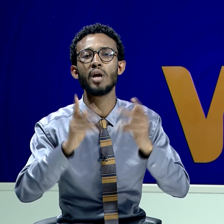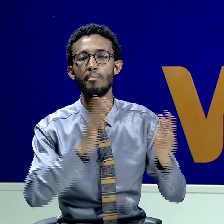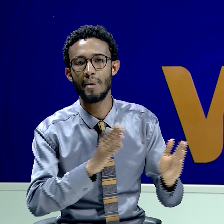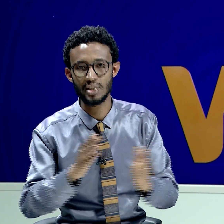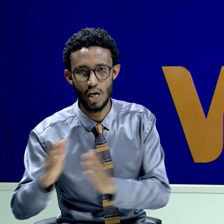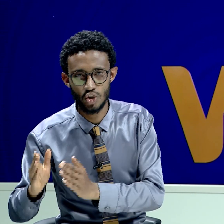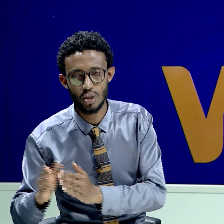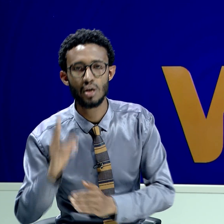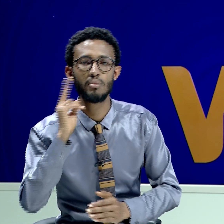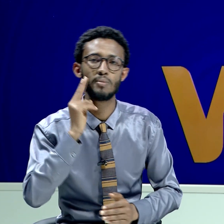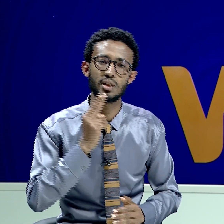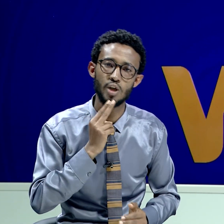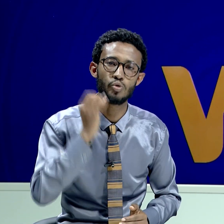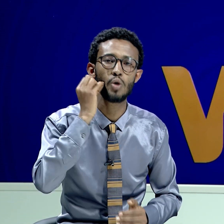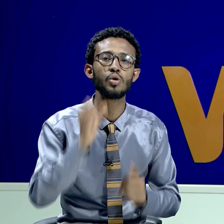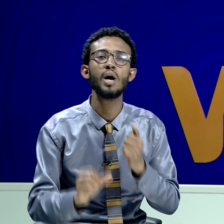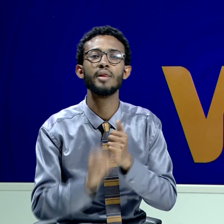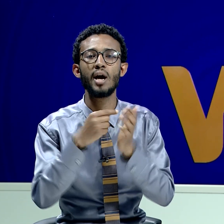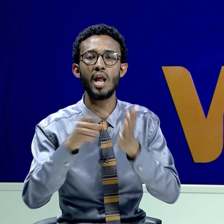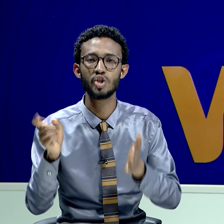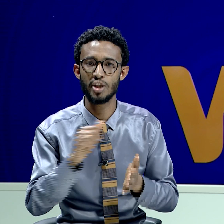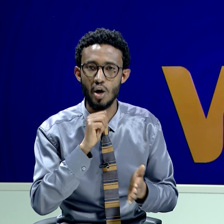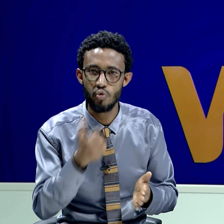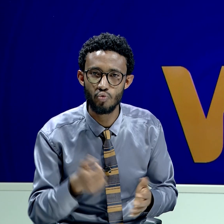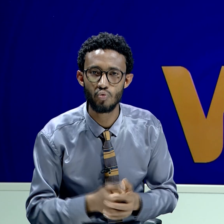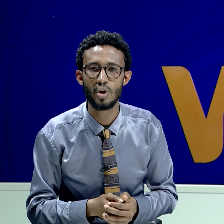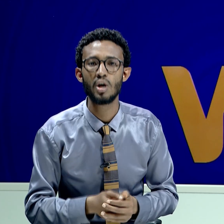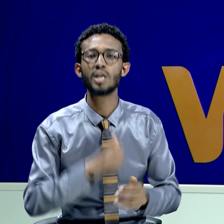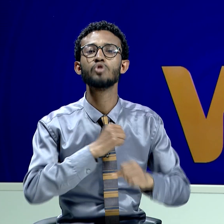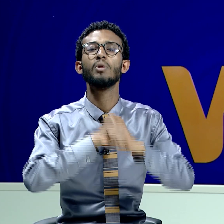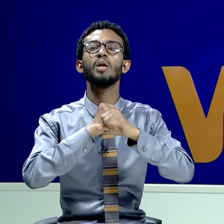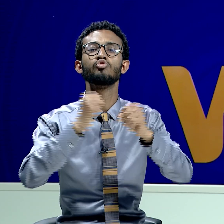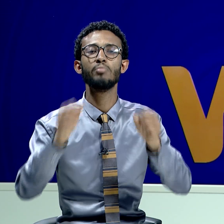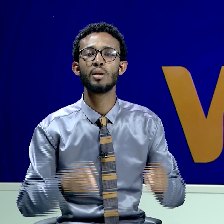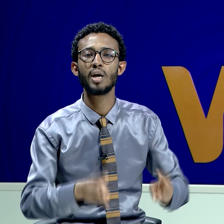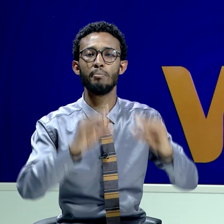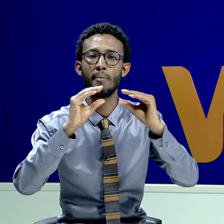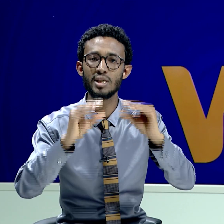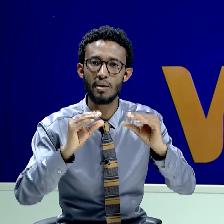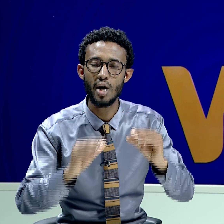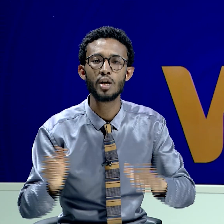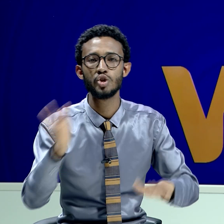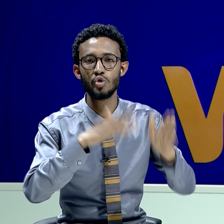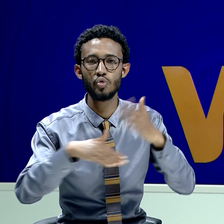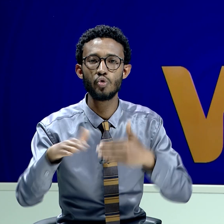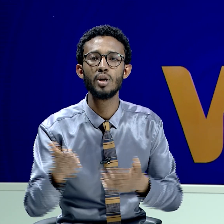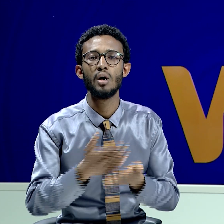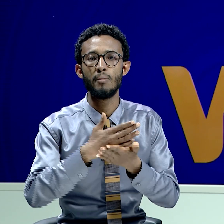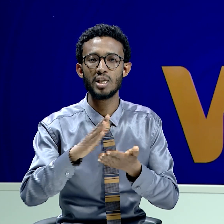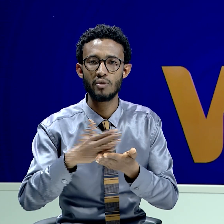ፕሮግራም በማዘጋጀት መስማሰናት ወጣው ጥቃት ተገላጭ እንዳይሆኑ አሳቾ መከረም ይችላልበት መንገድ በማስተማር ችግሩን